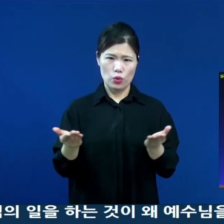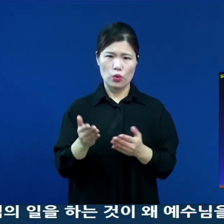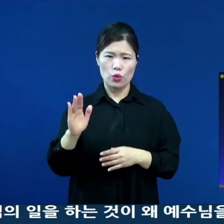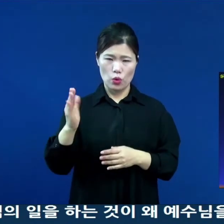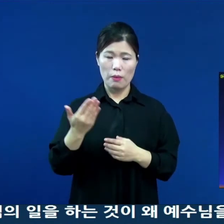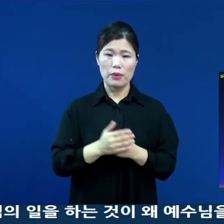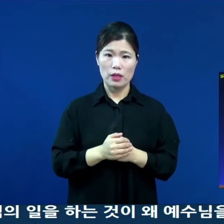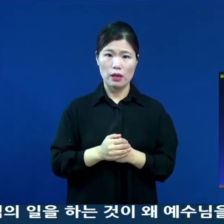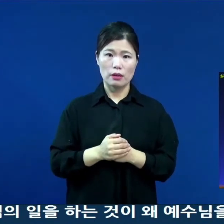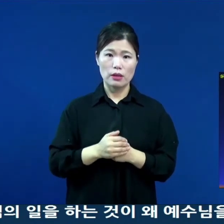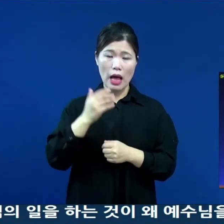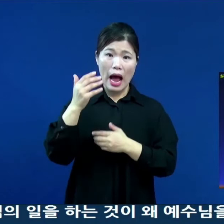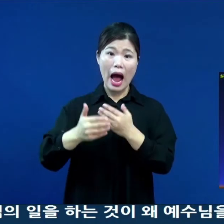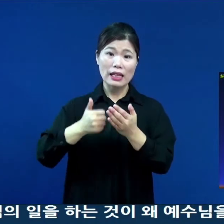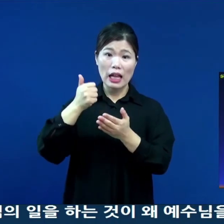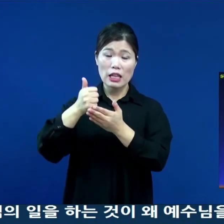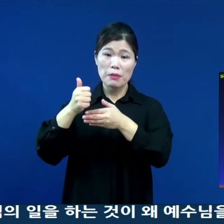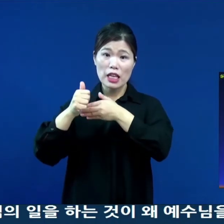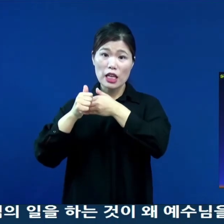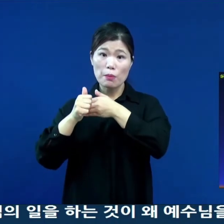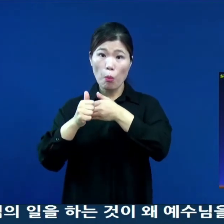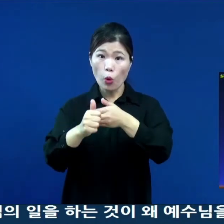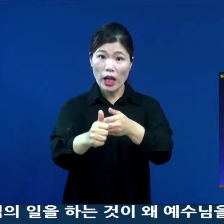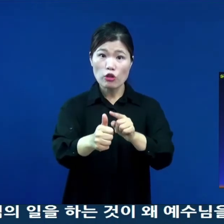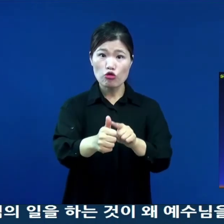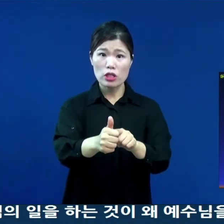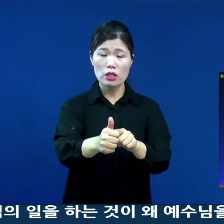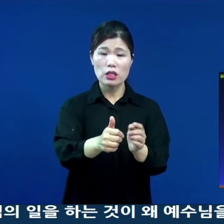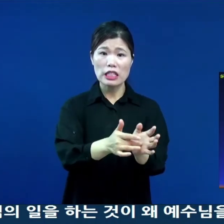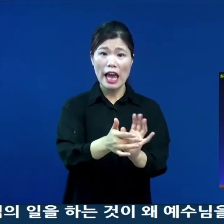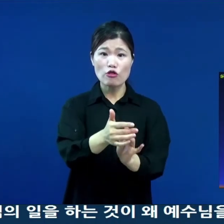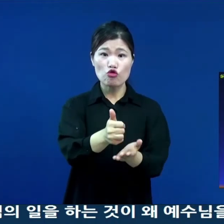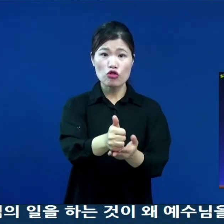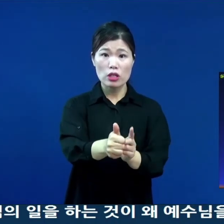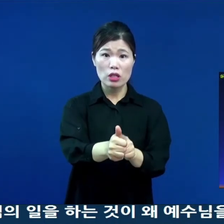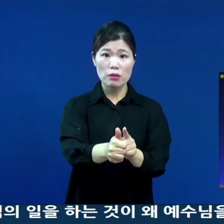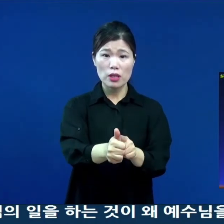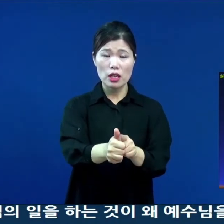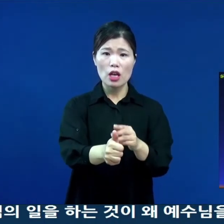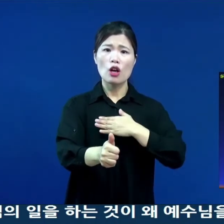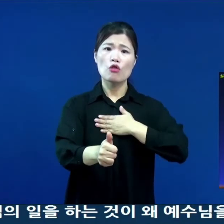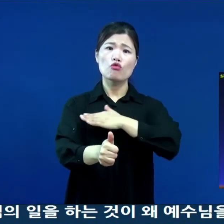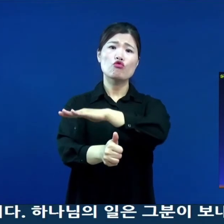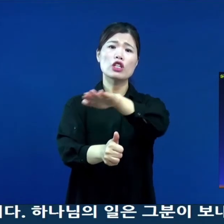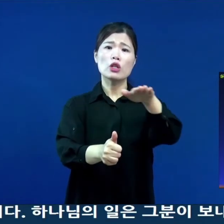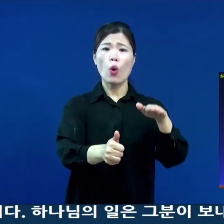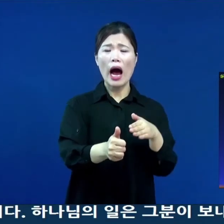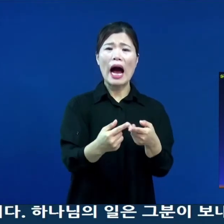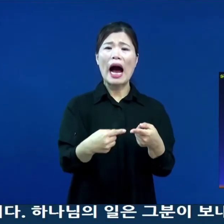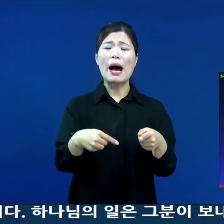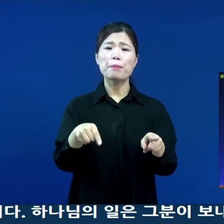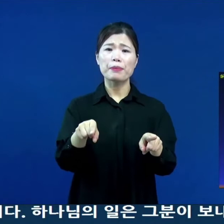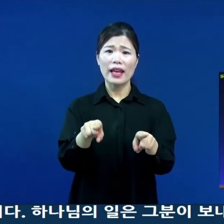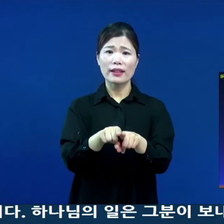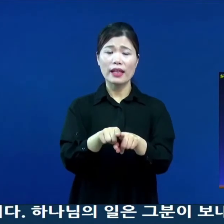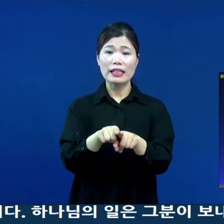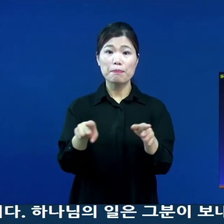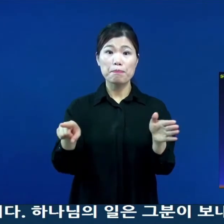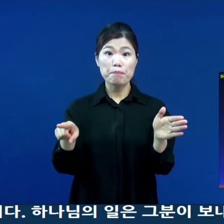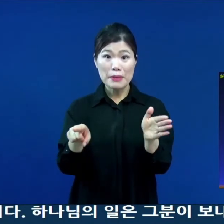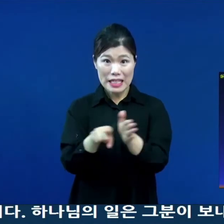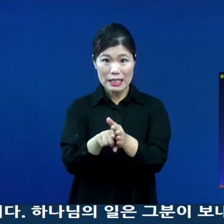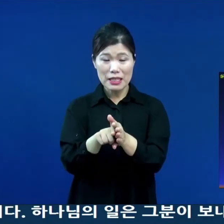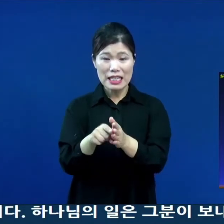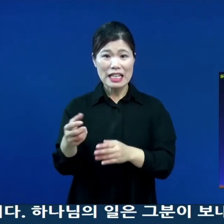하나님께서 보내주신 이 예수님이 우리와 함께 해주신다는 믿음으로 일을